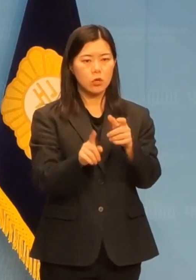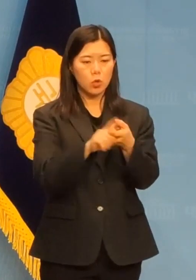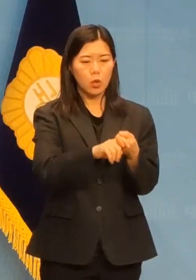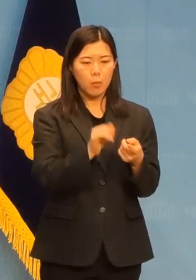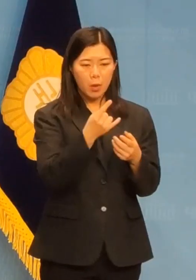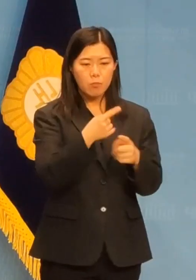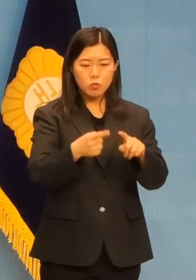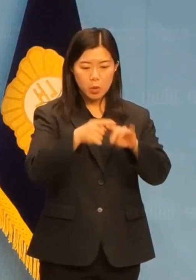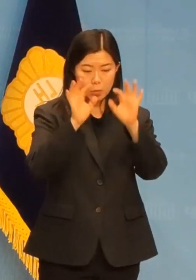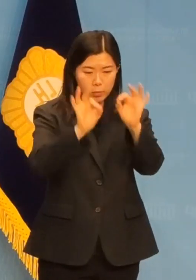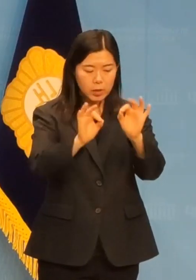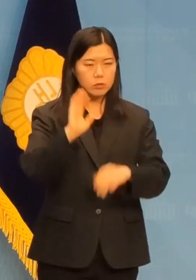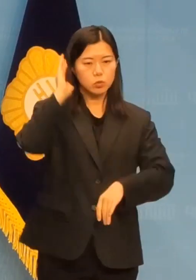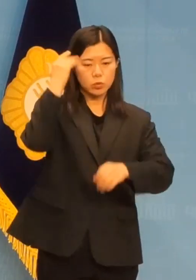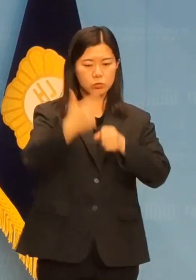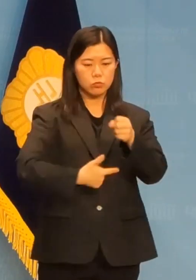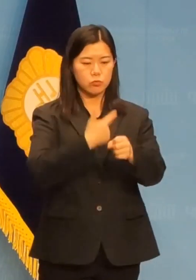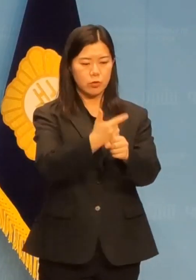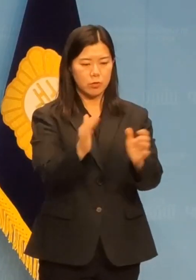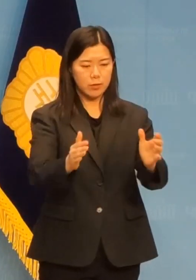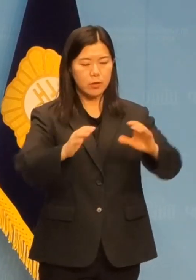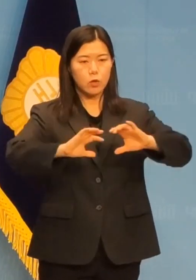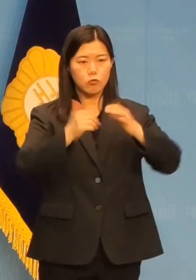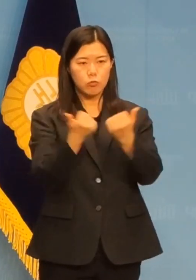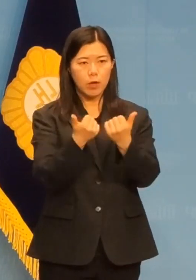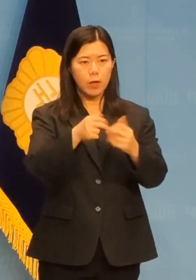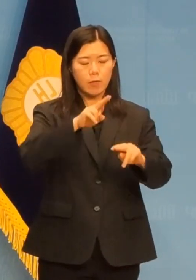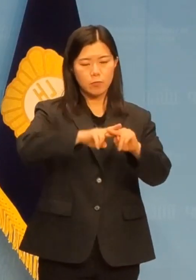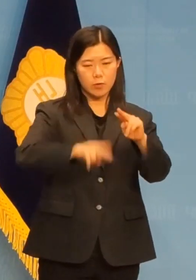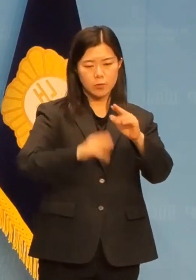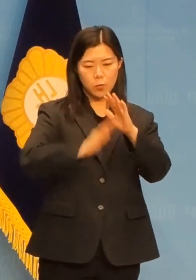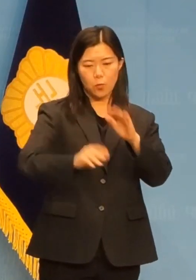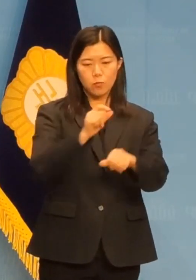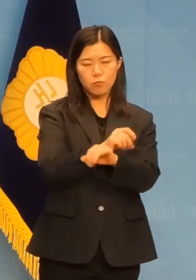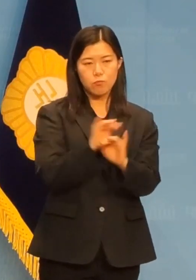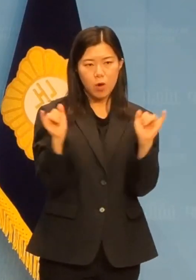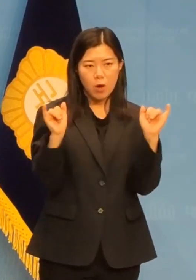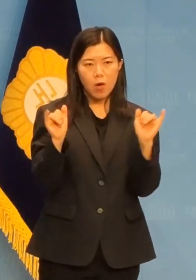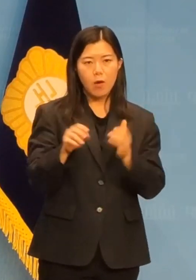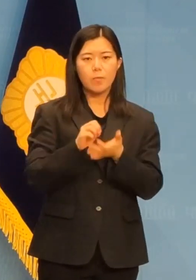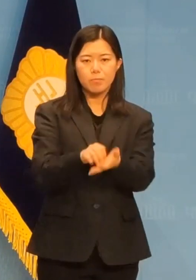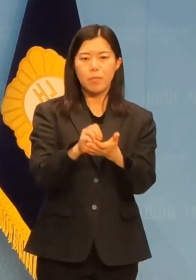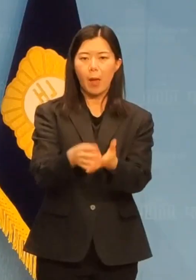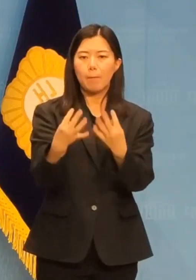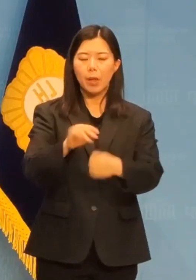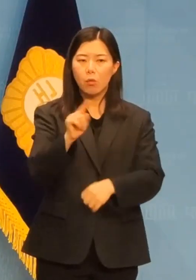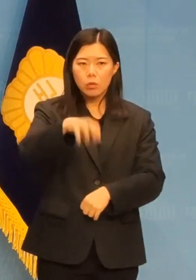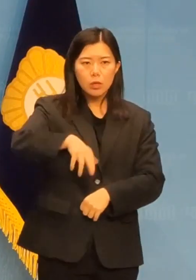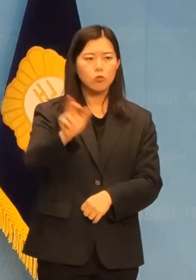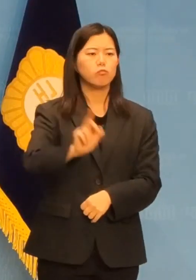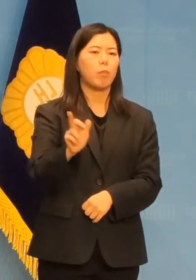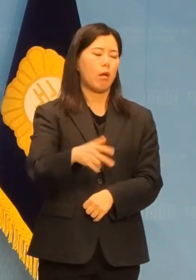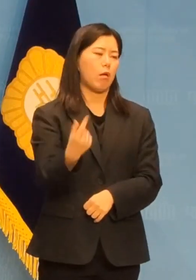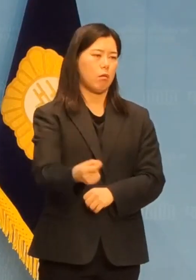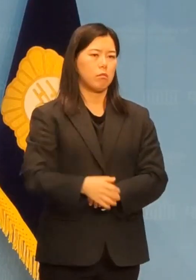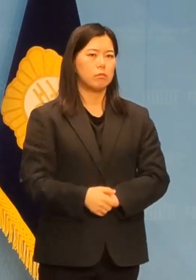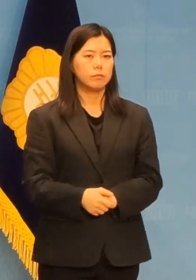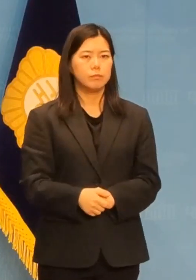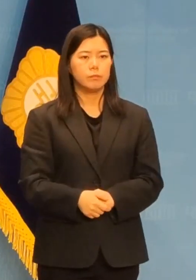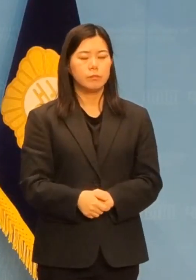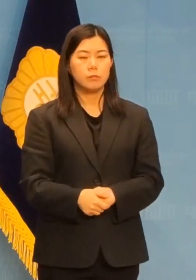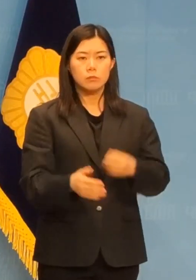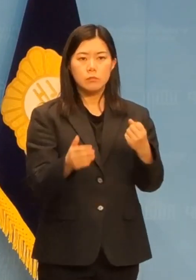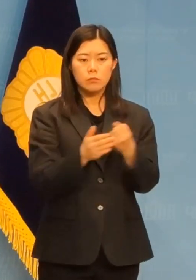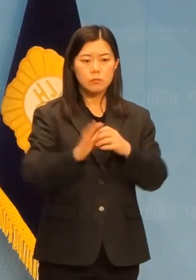따르더라도 최근 6년간 국회 퇴직 공직자가 가장 많이 취업한 곳이 쿠팡이라고 하지 않습니까?